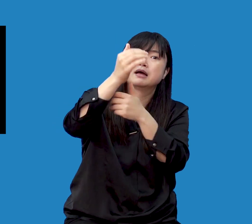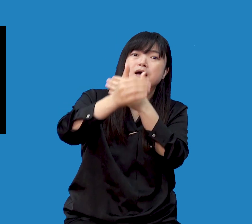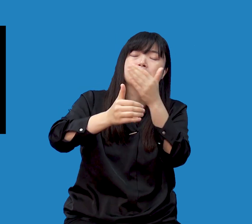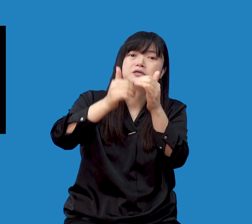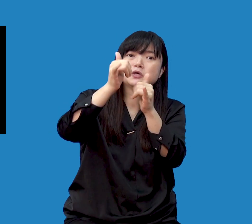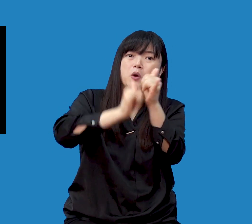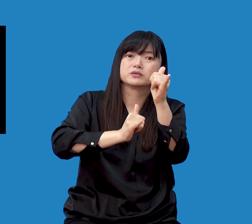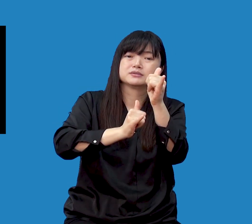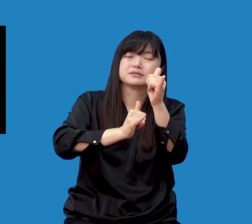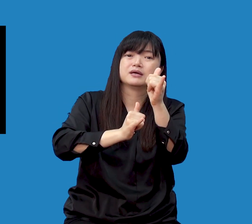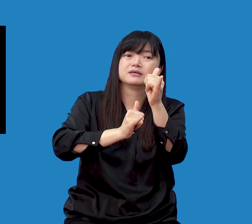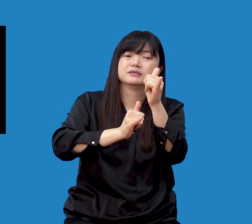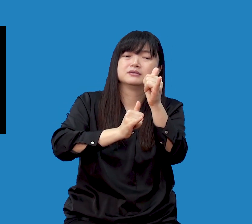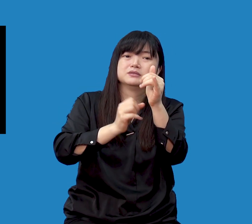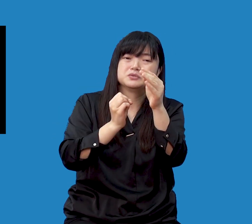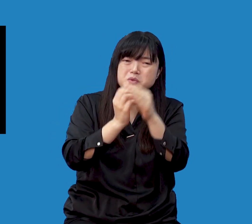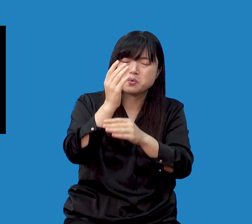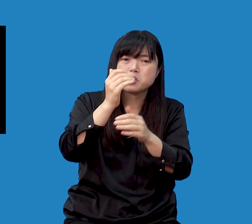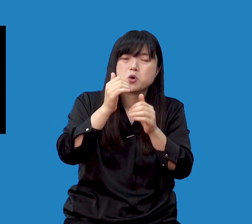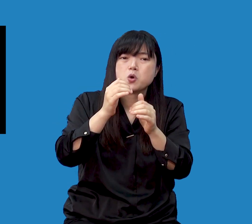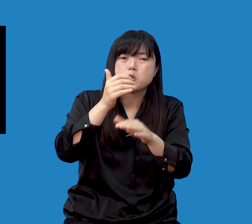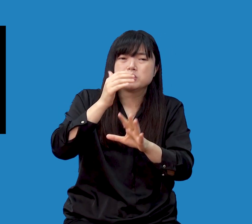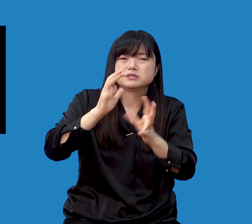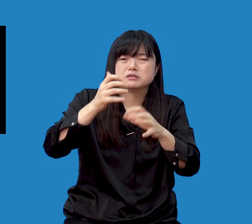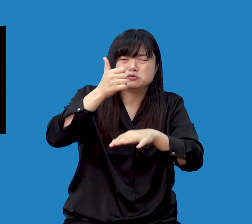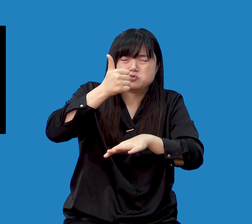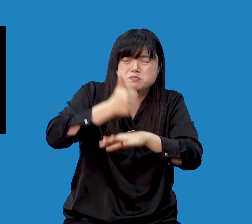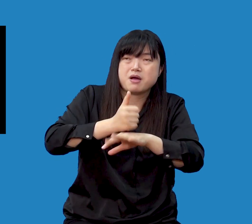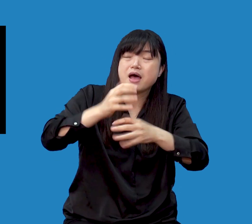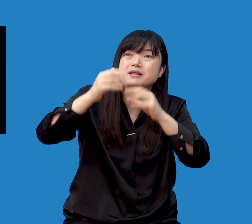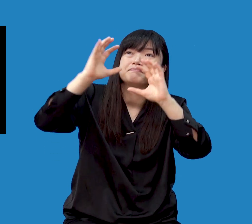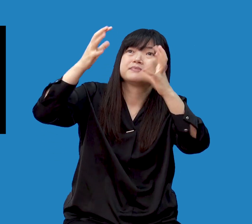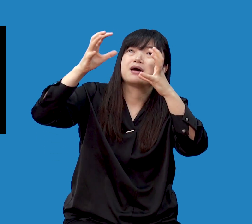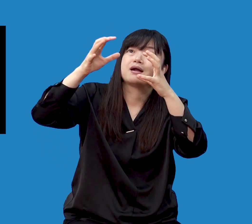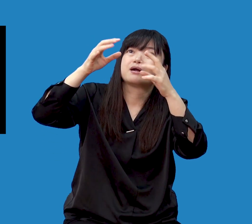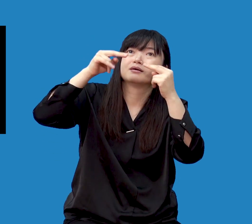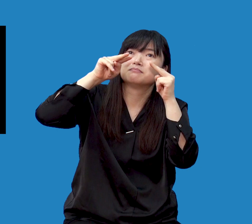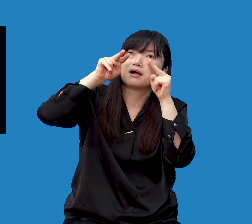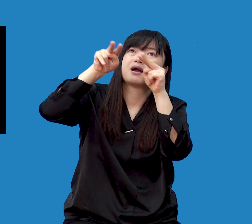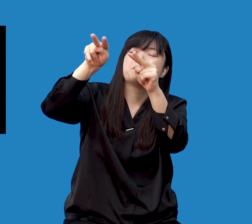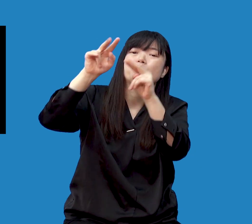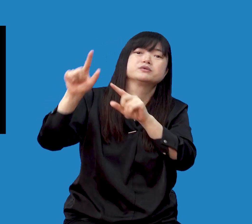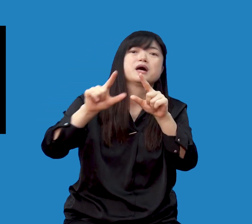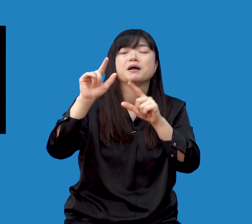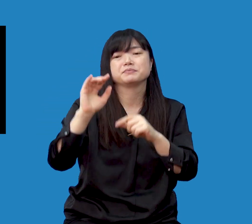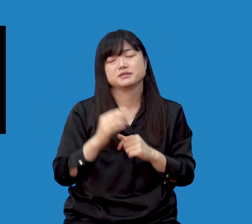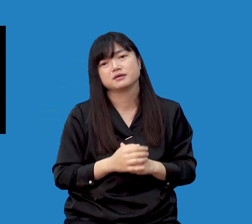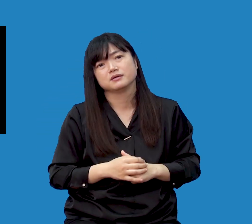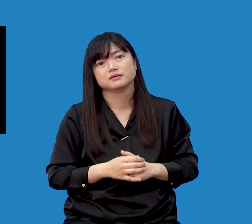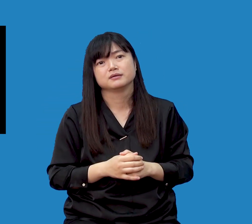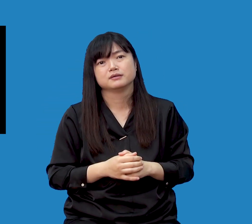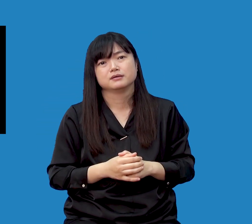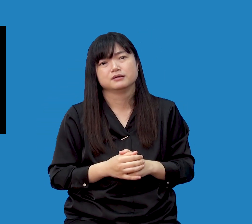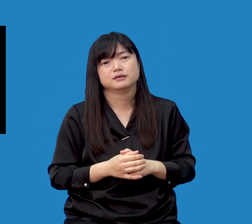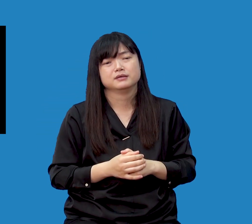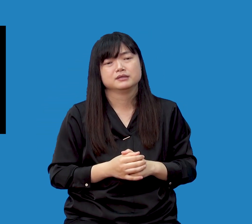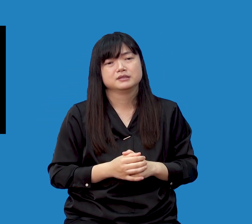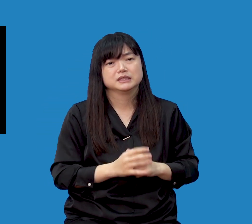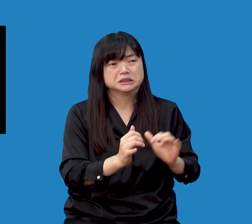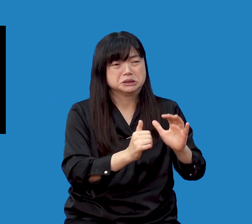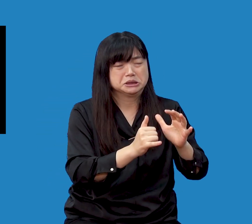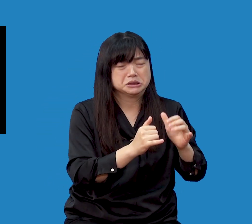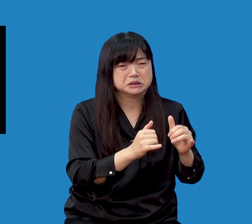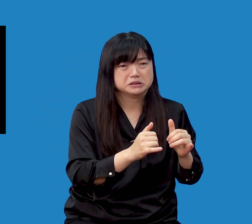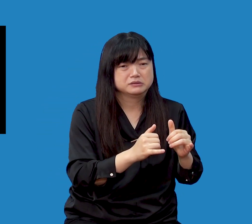역사를 초극하여 종말적인 하나님 나라를 지향하며 살아갑니다. 시대